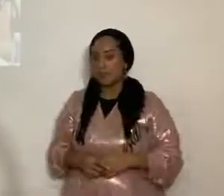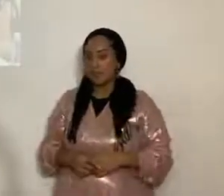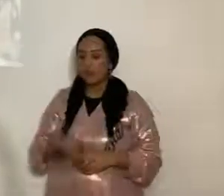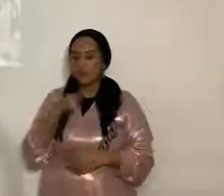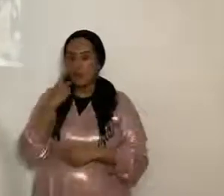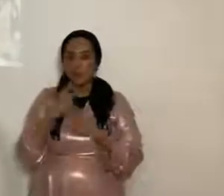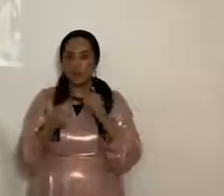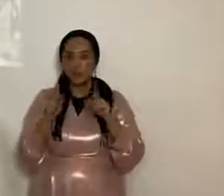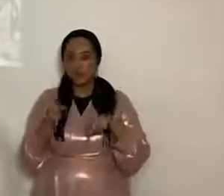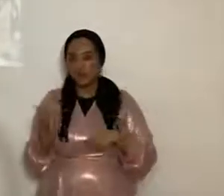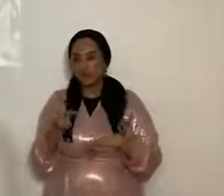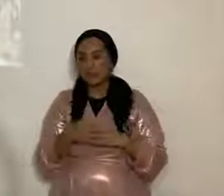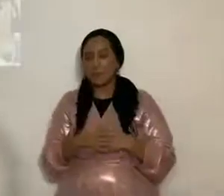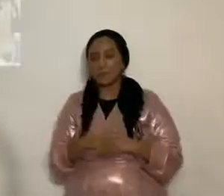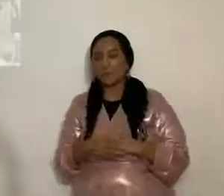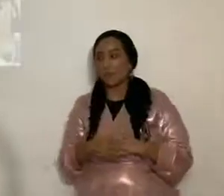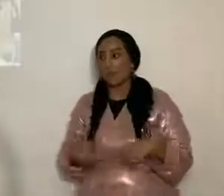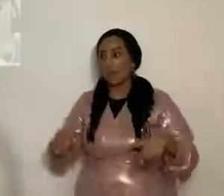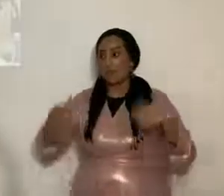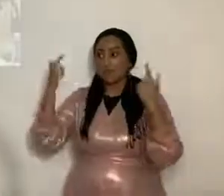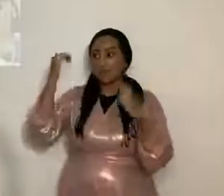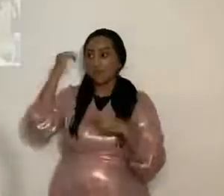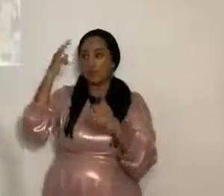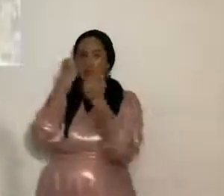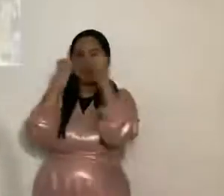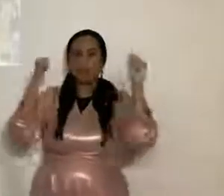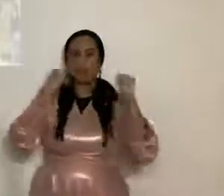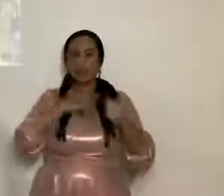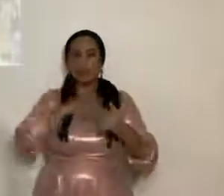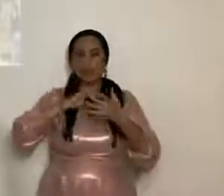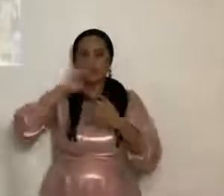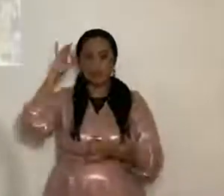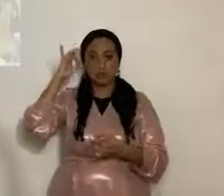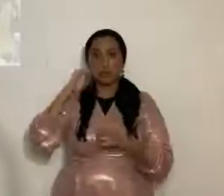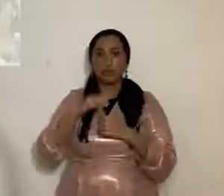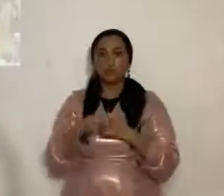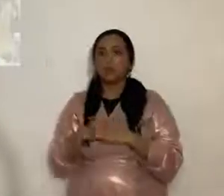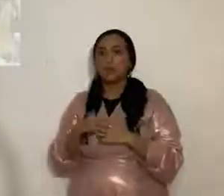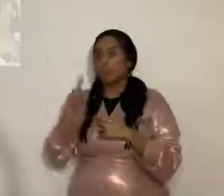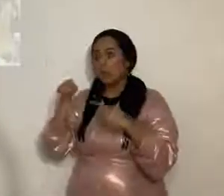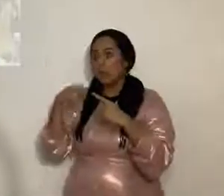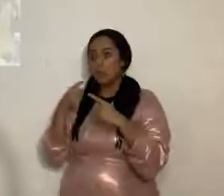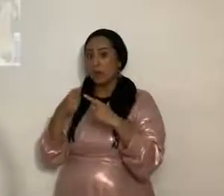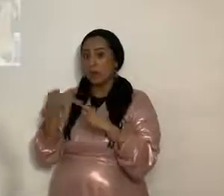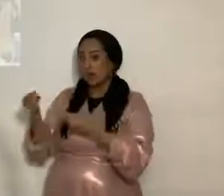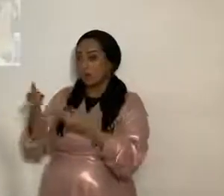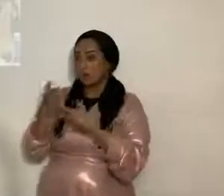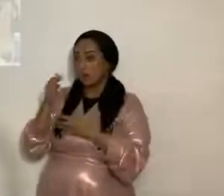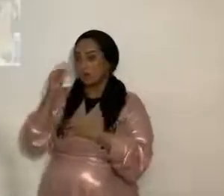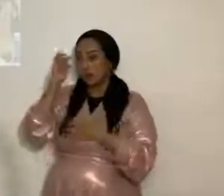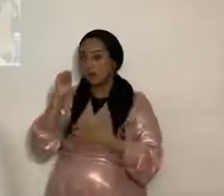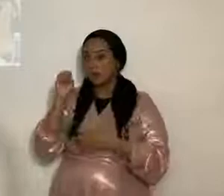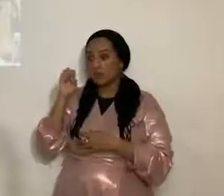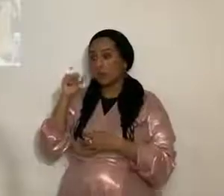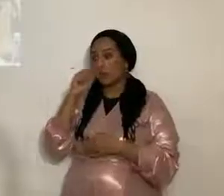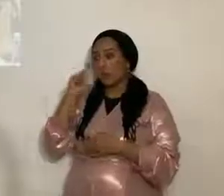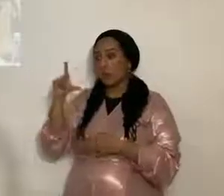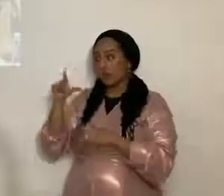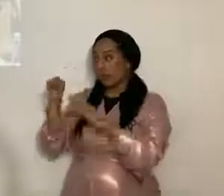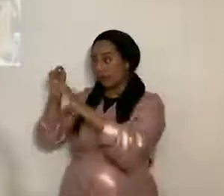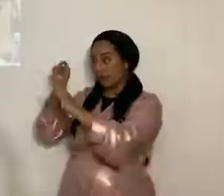Rimón Berotita, y les dijo: vive Yahweh, que ha redimido mi alma de toda angustia, que cuando uno me dio nuevas diciendo: he aquí que Saúl ha